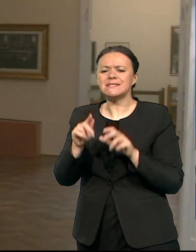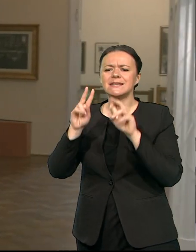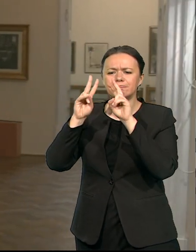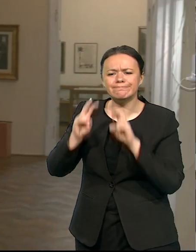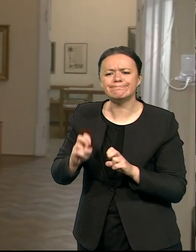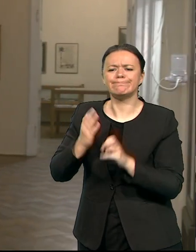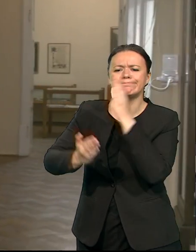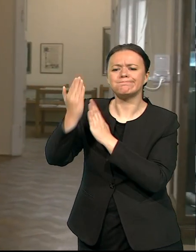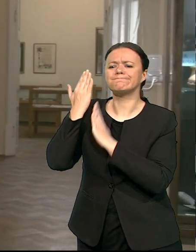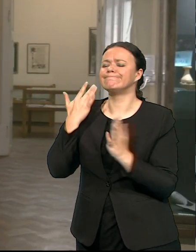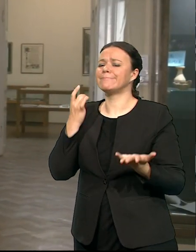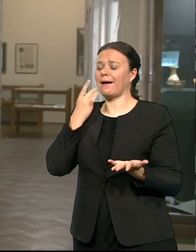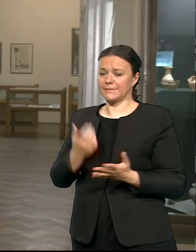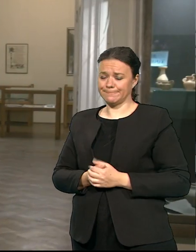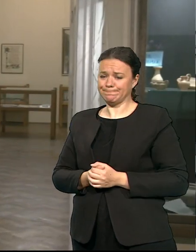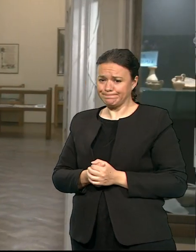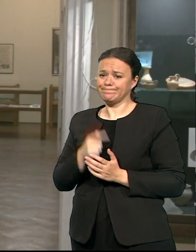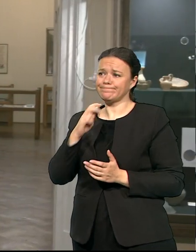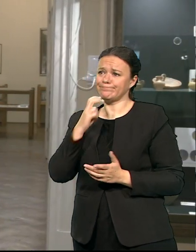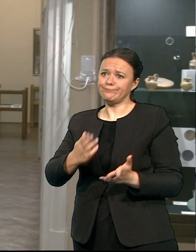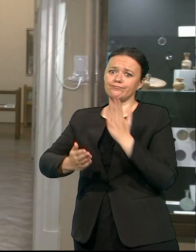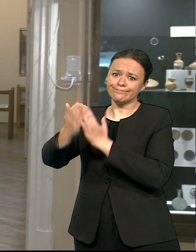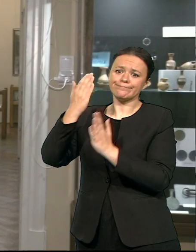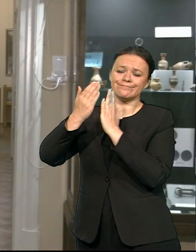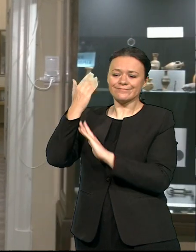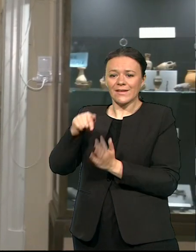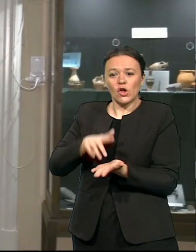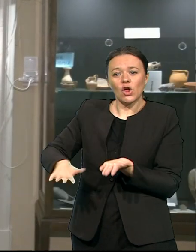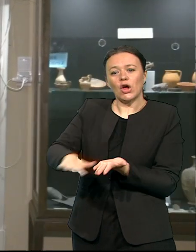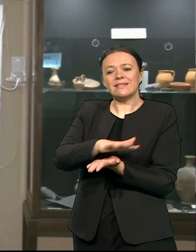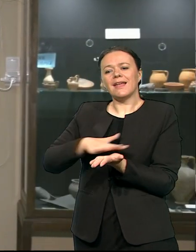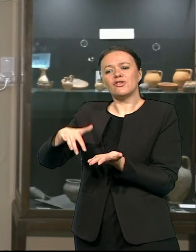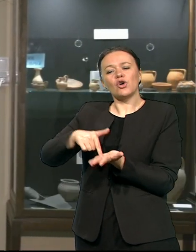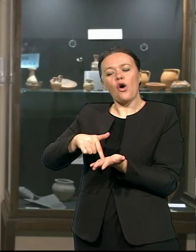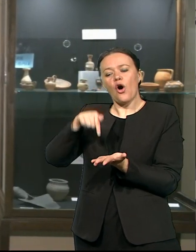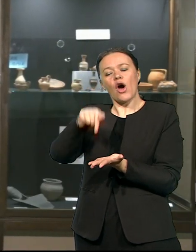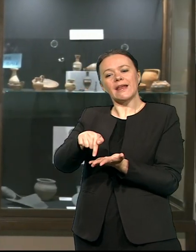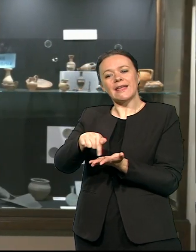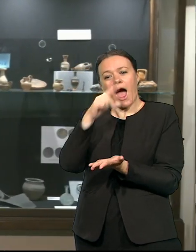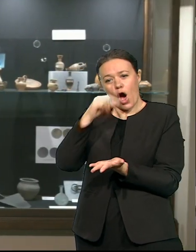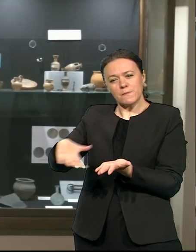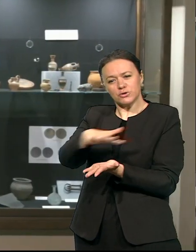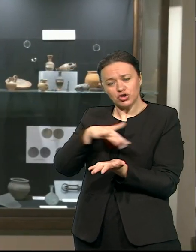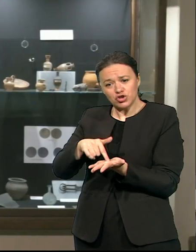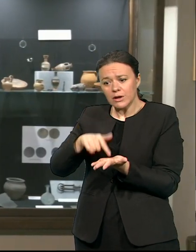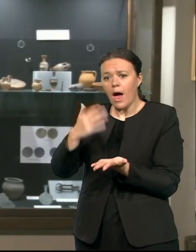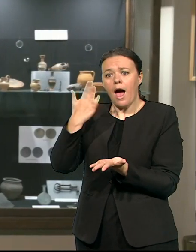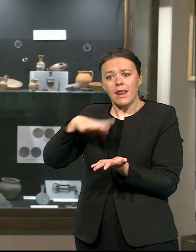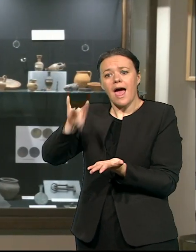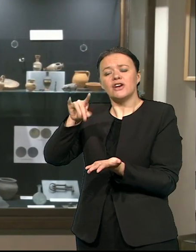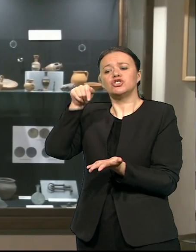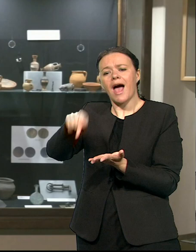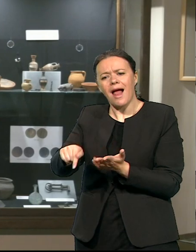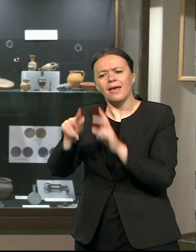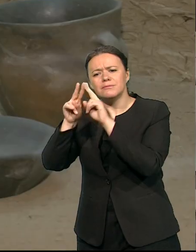istorijat Karlovaca može pratiti od najranijih vremena, jer u okolini na teritoriji Karlovačke opštine nađeno je nekoliko lokaliteta iz doba